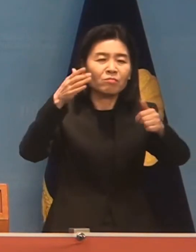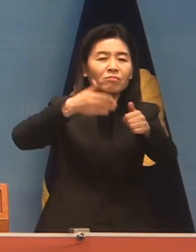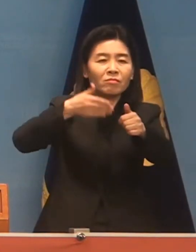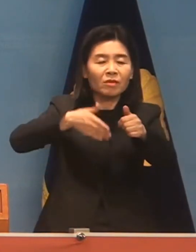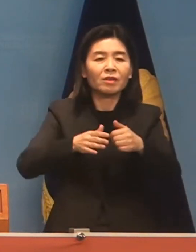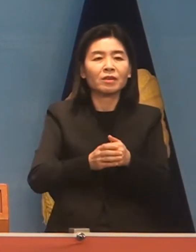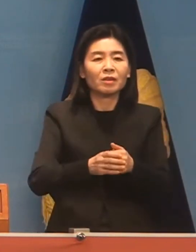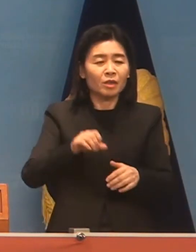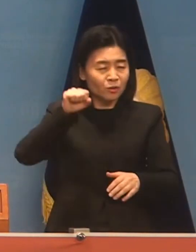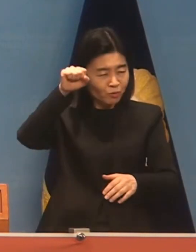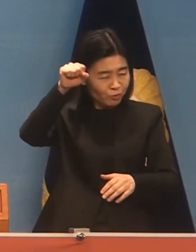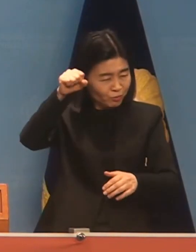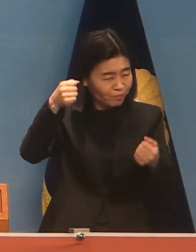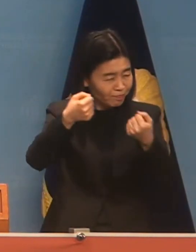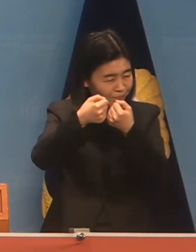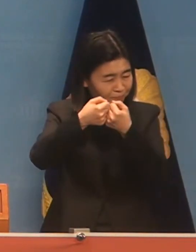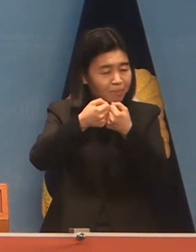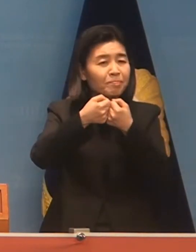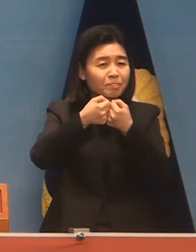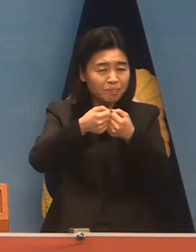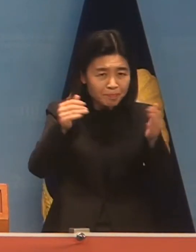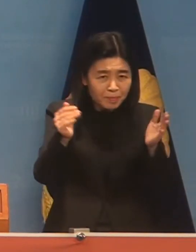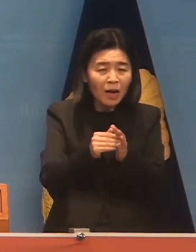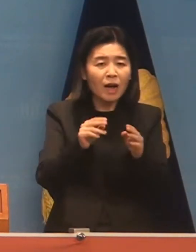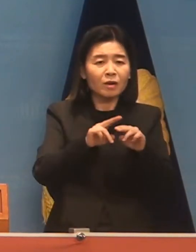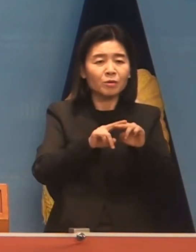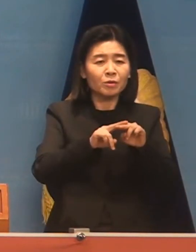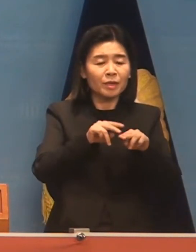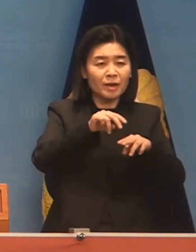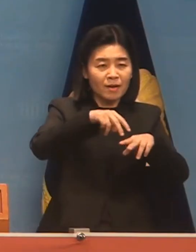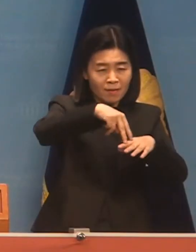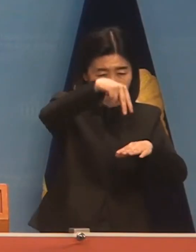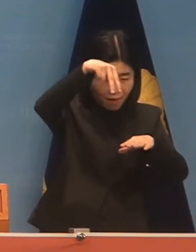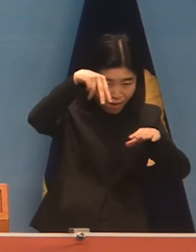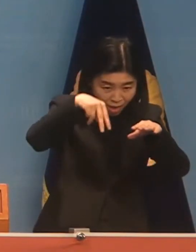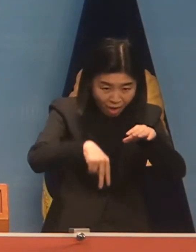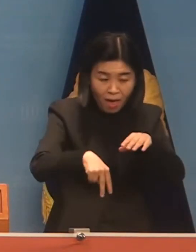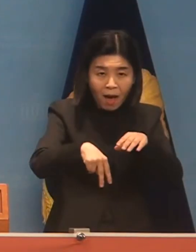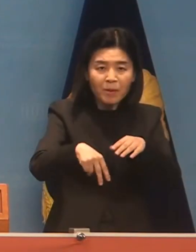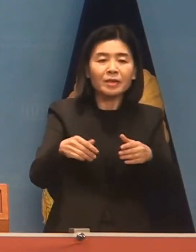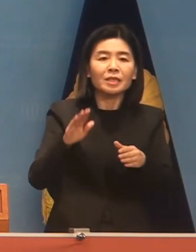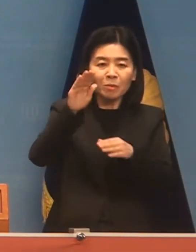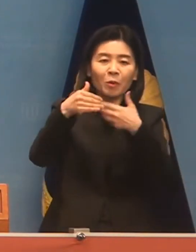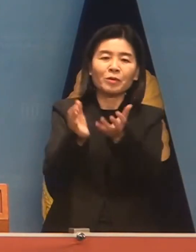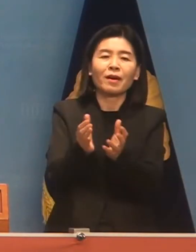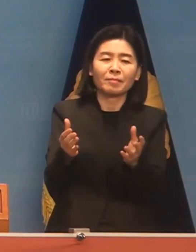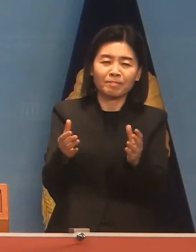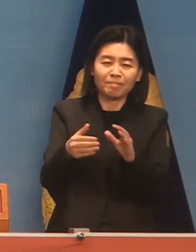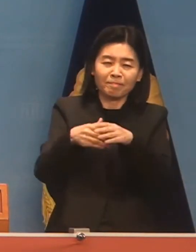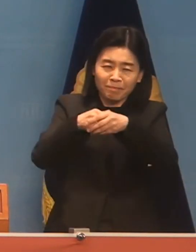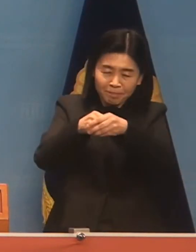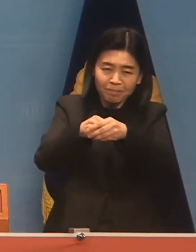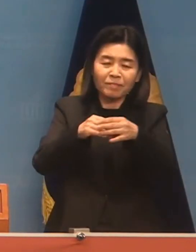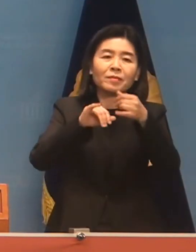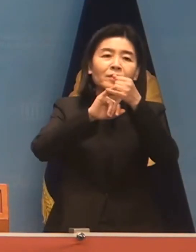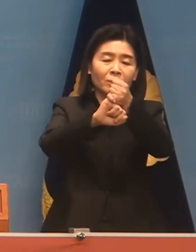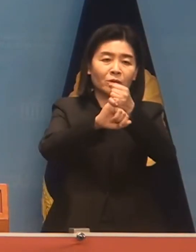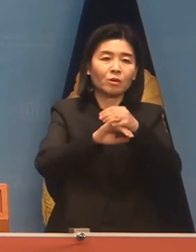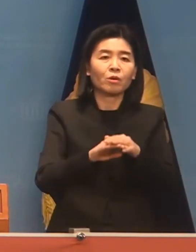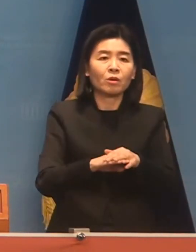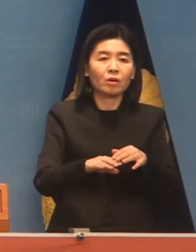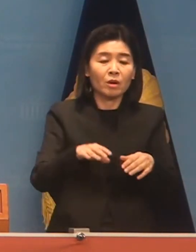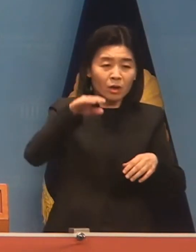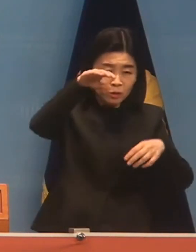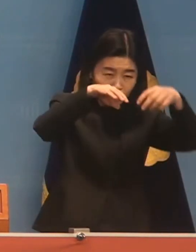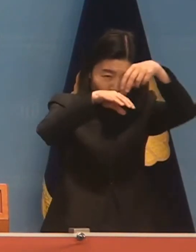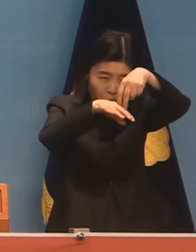이기고 내려오는 노동자의 거친 손, 진보당이 가장 먼저 잡겠습니다. 고공농성 노동자들의